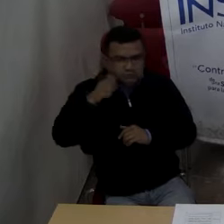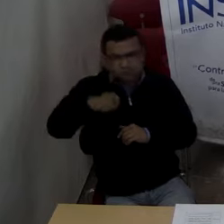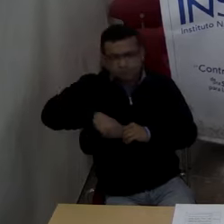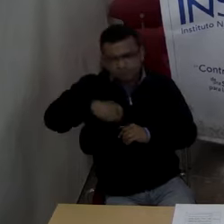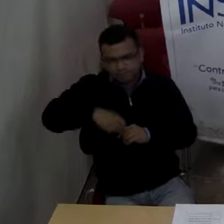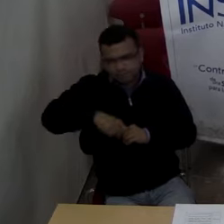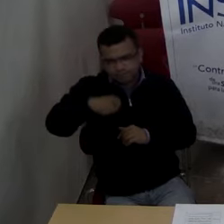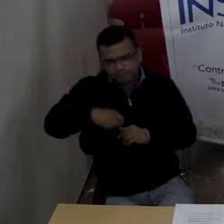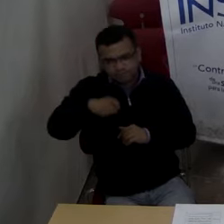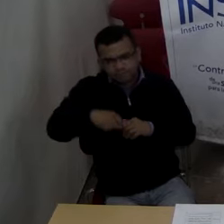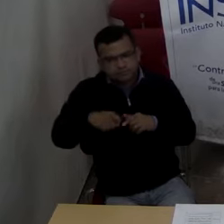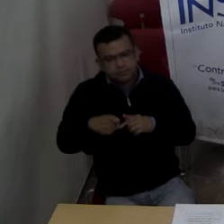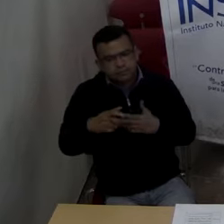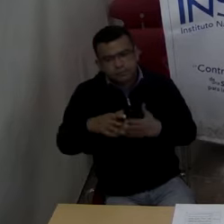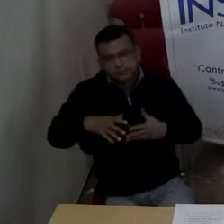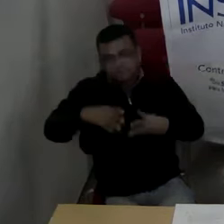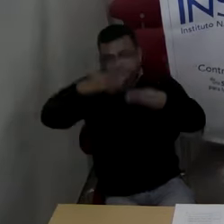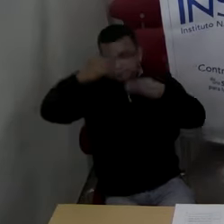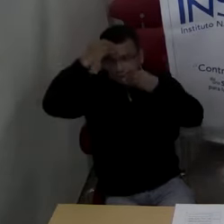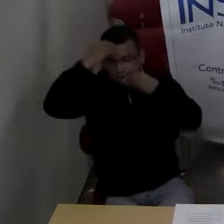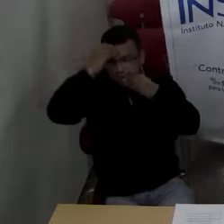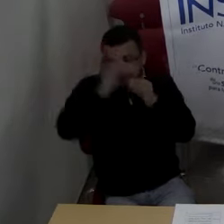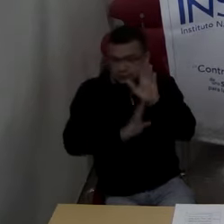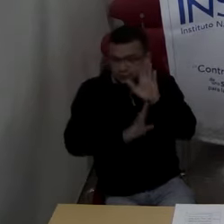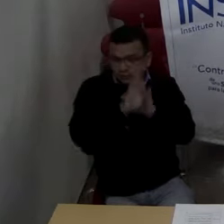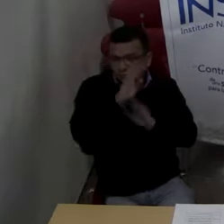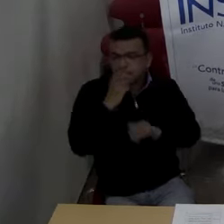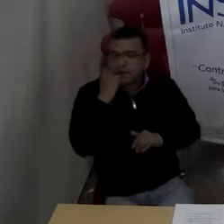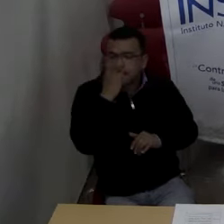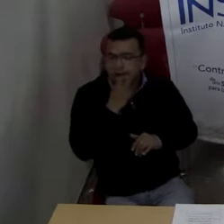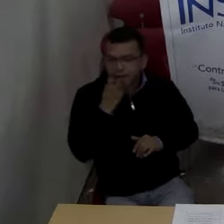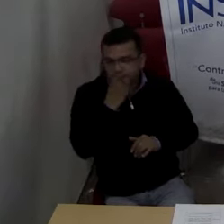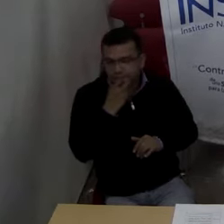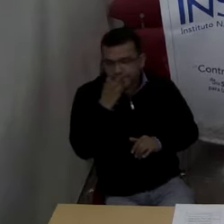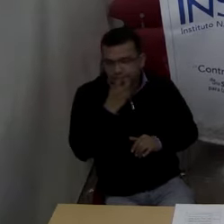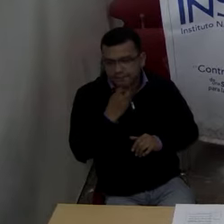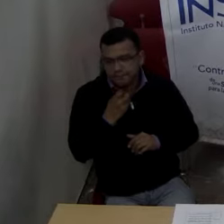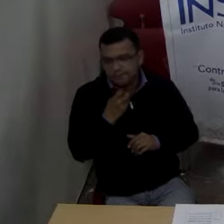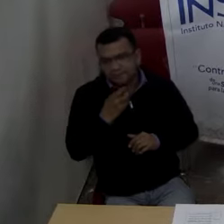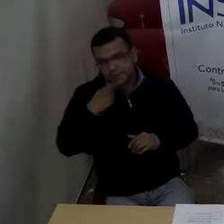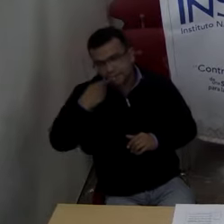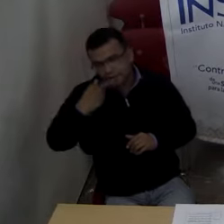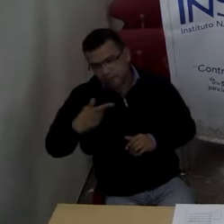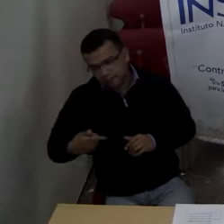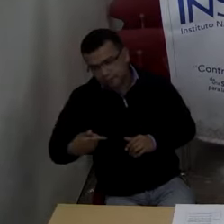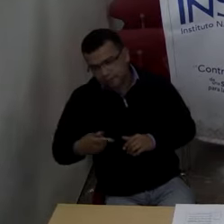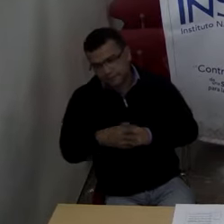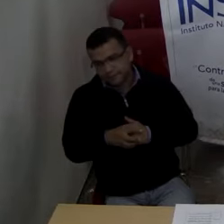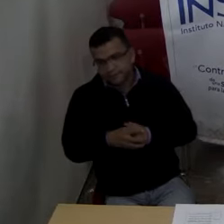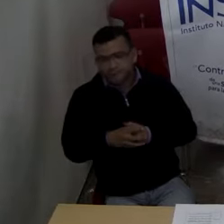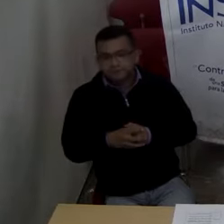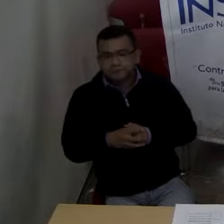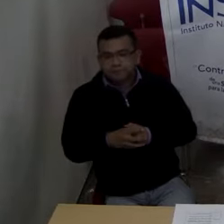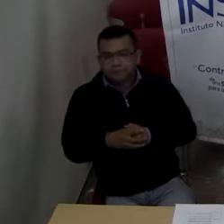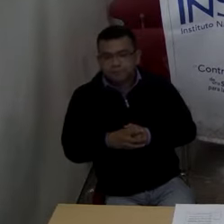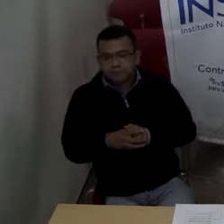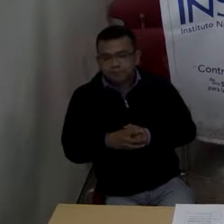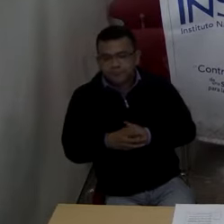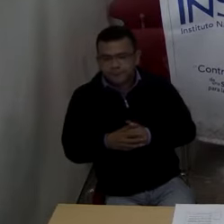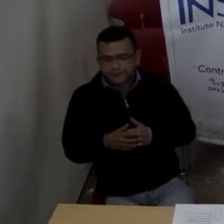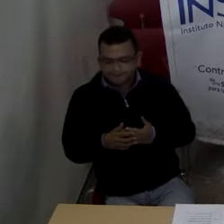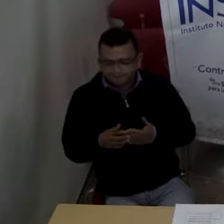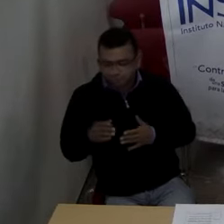el aprendizaje y desarrollo de nuestra lengua oral. La discriminación